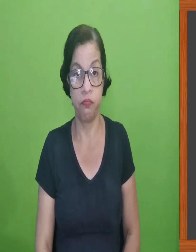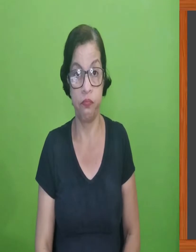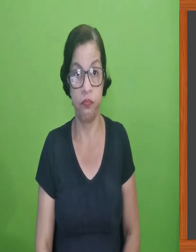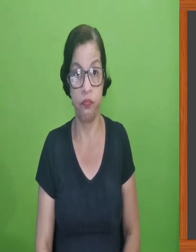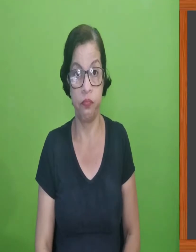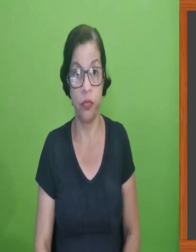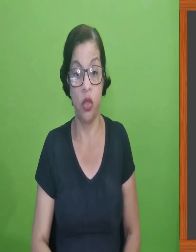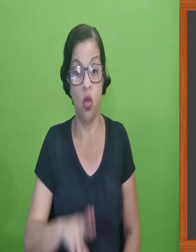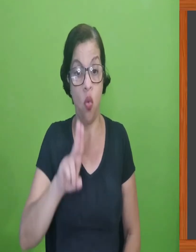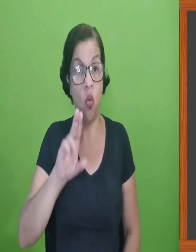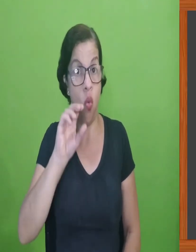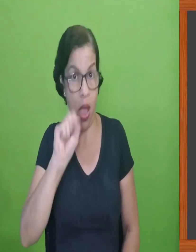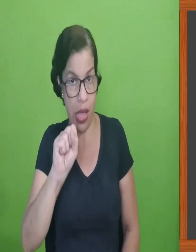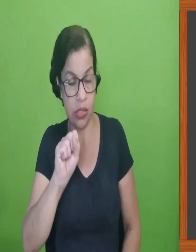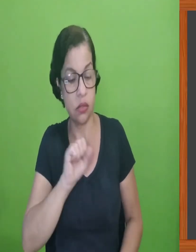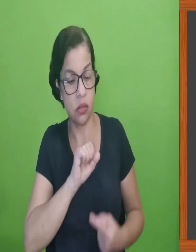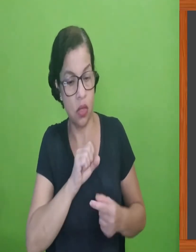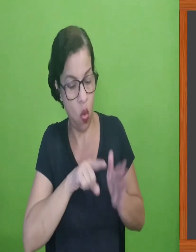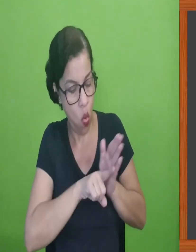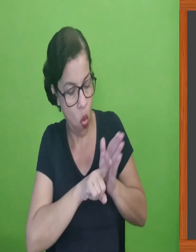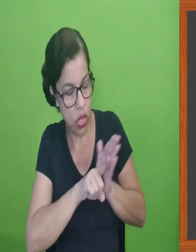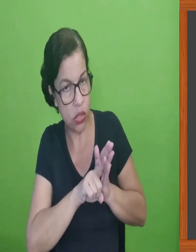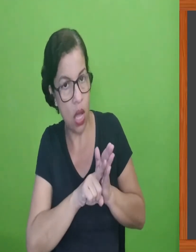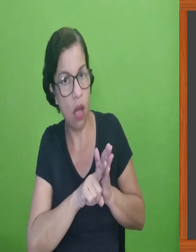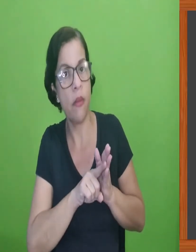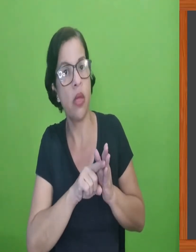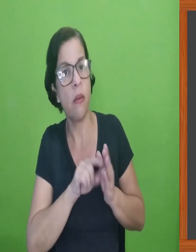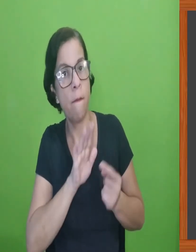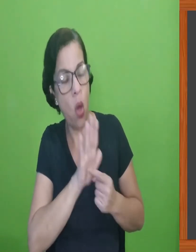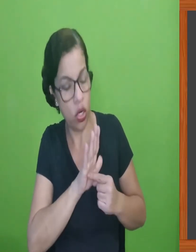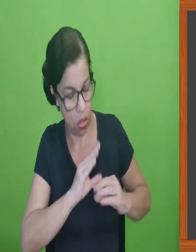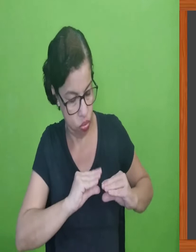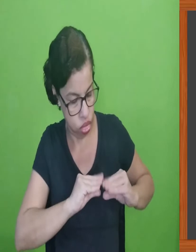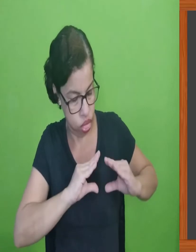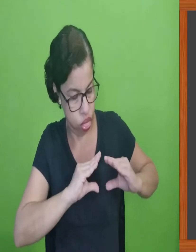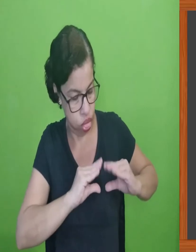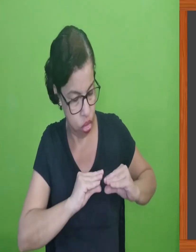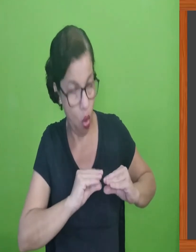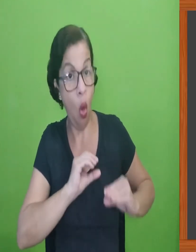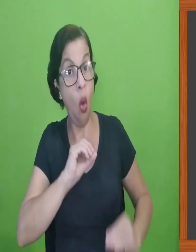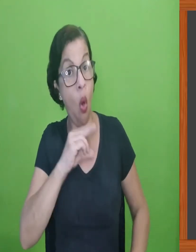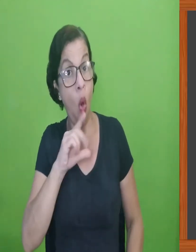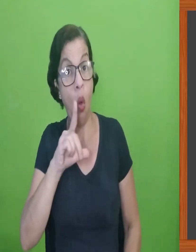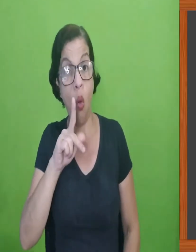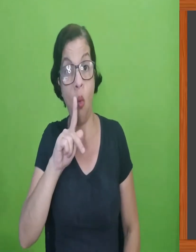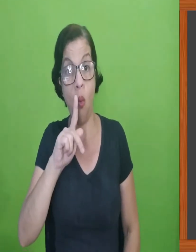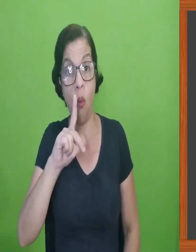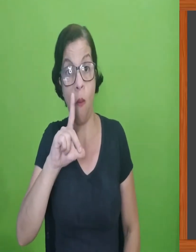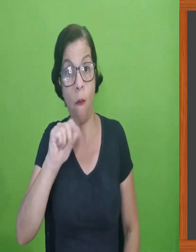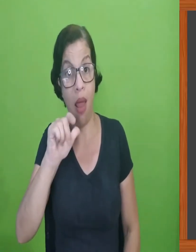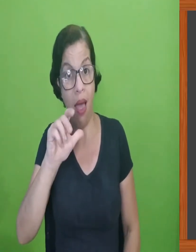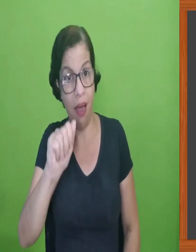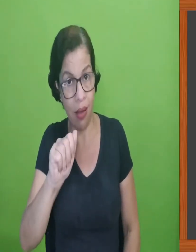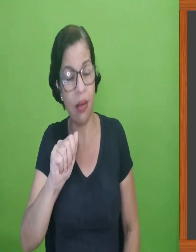O ultrassom de carótidas mostra se há espessamento médio intimal ou presença de placa ateromatosa.